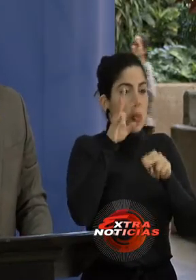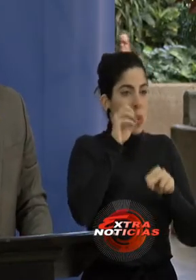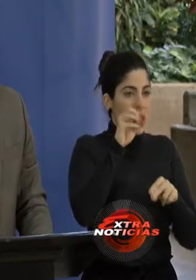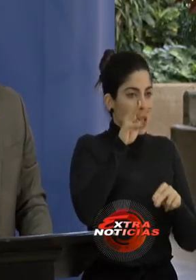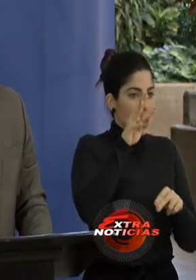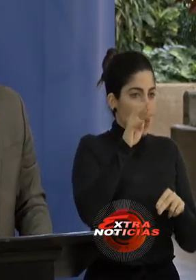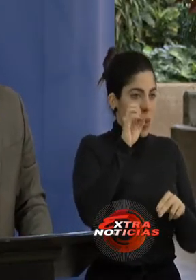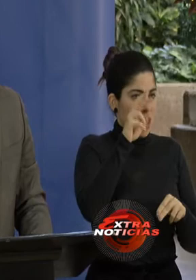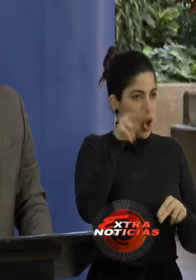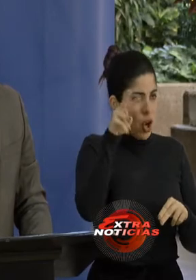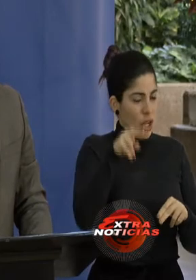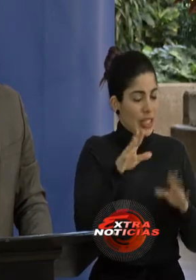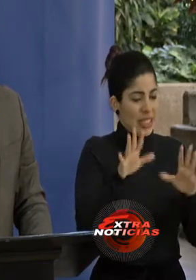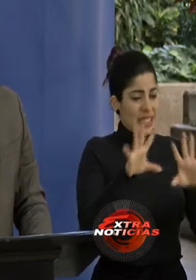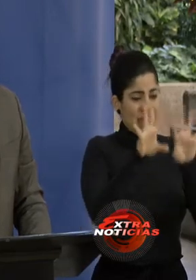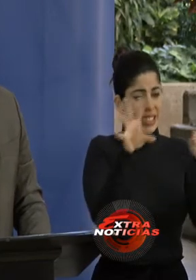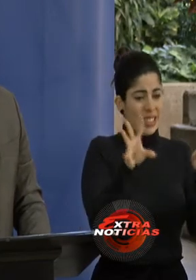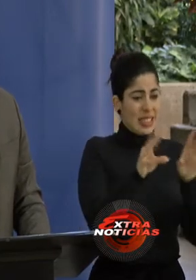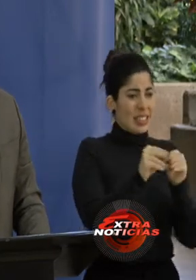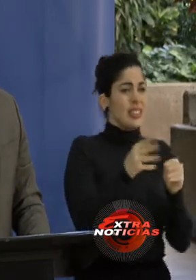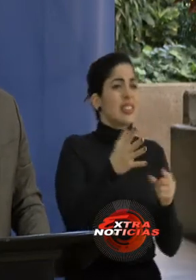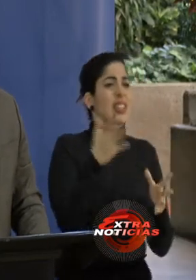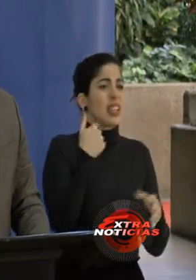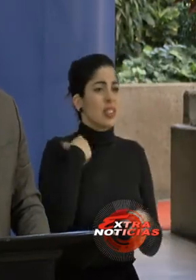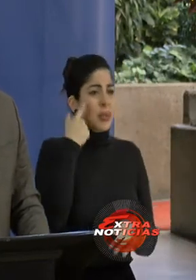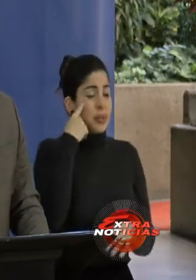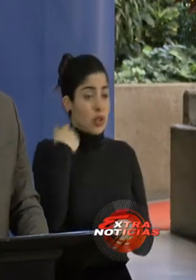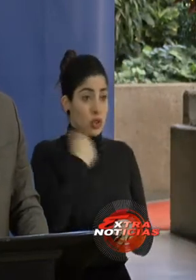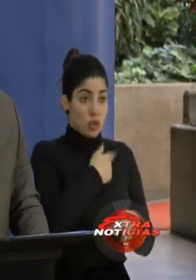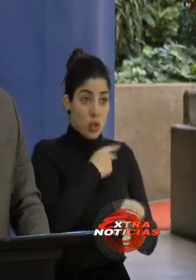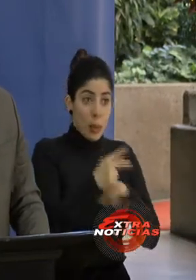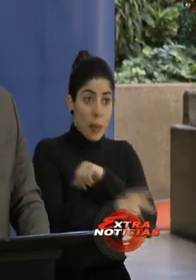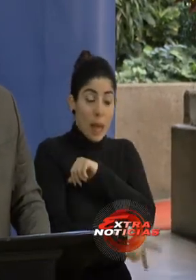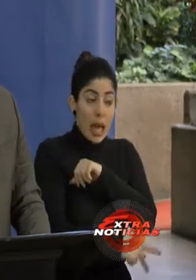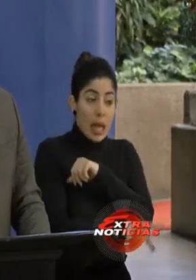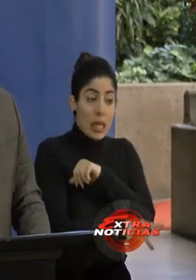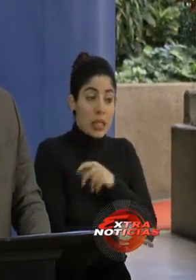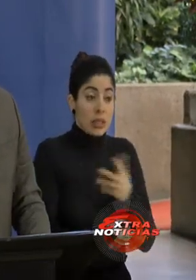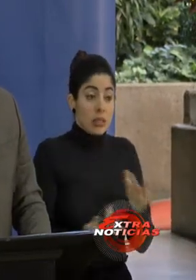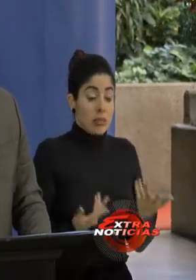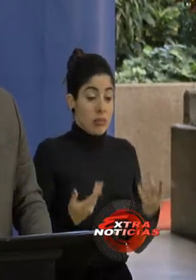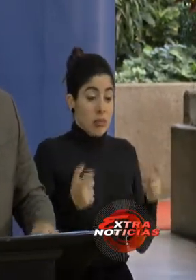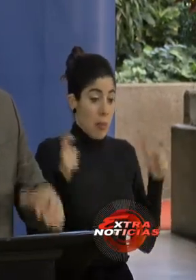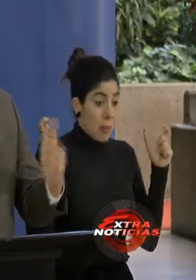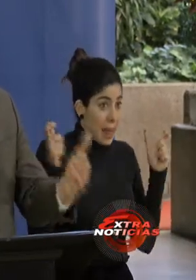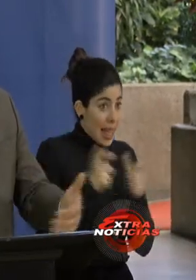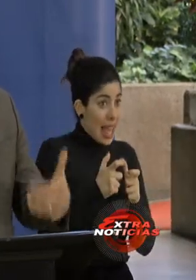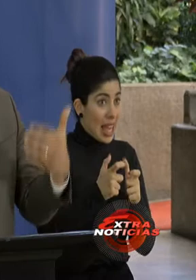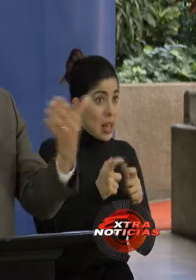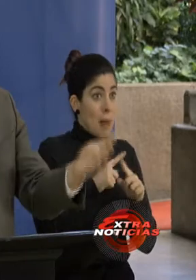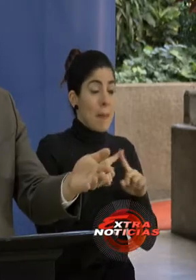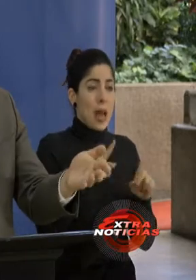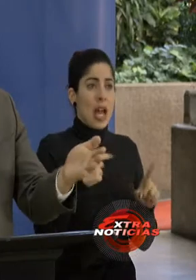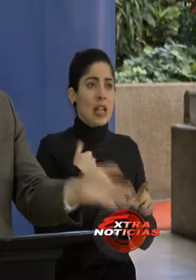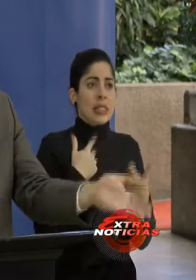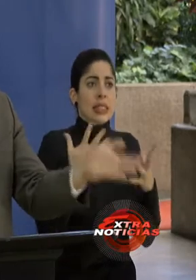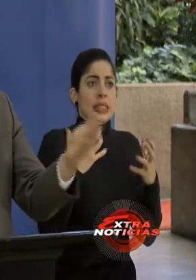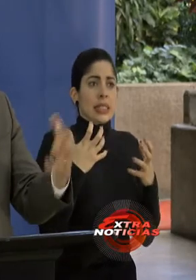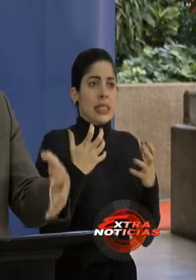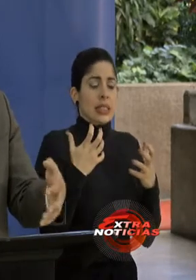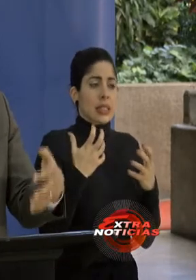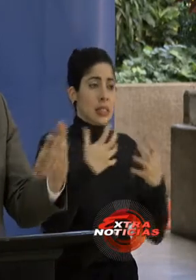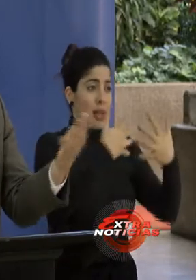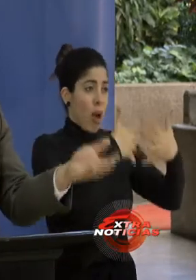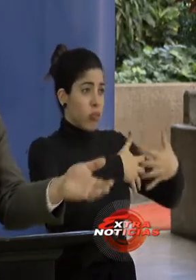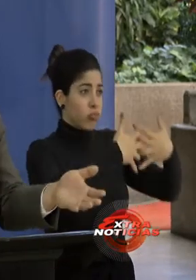considero en esto es que si como país que somos un país en escala pequeño queremos respaldar una industria que